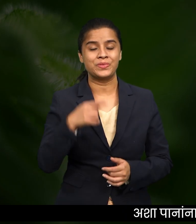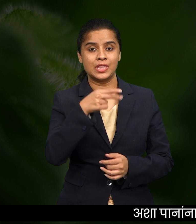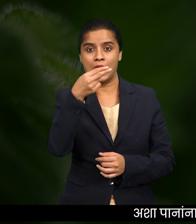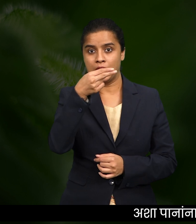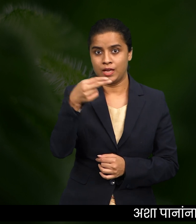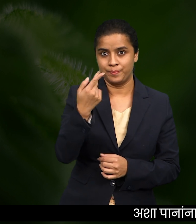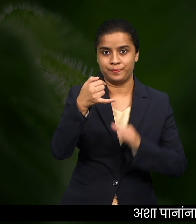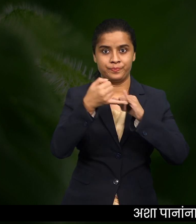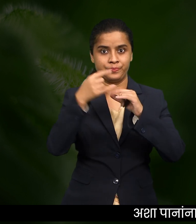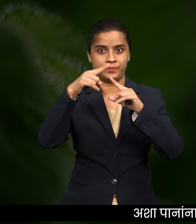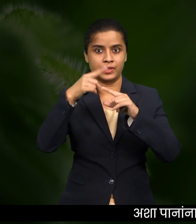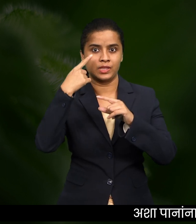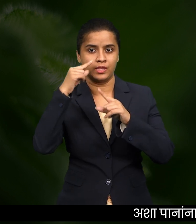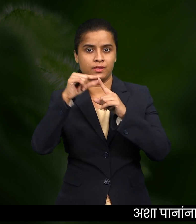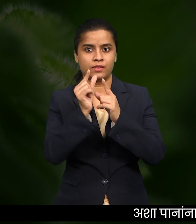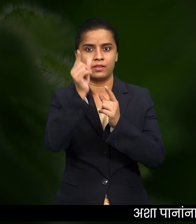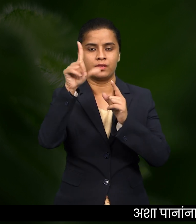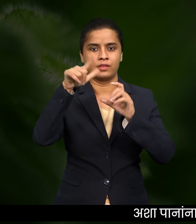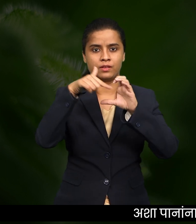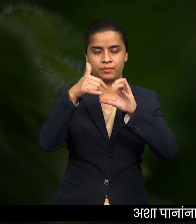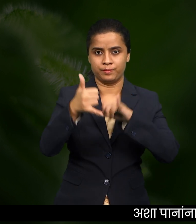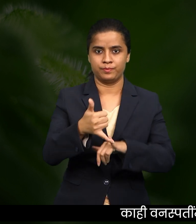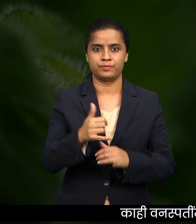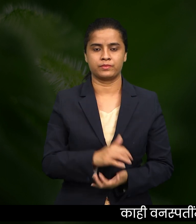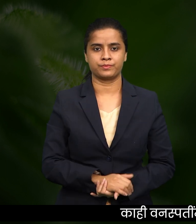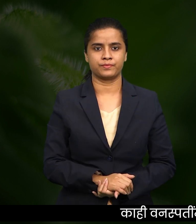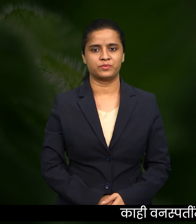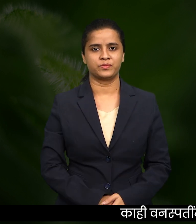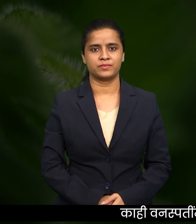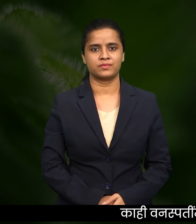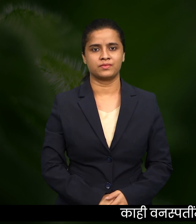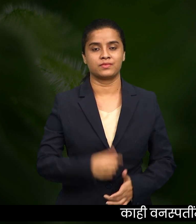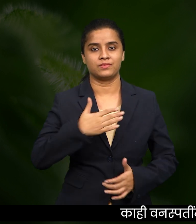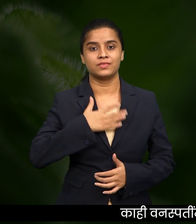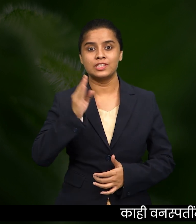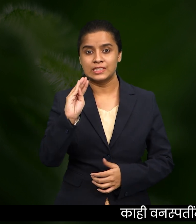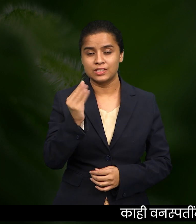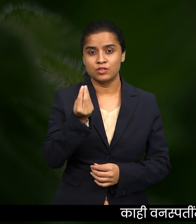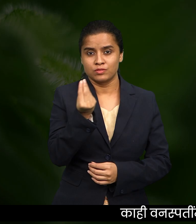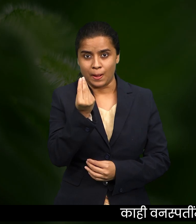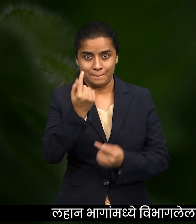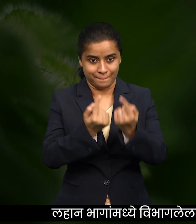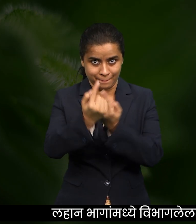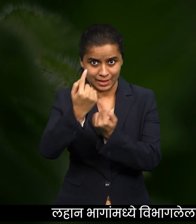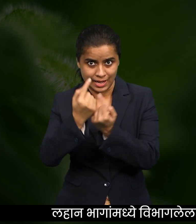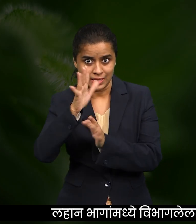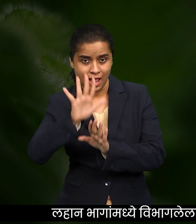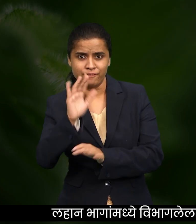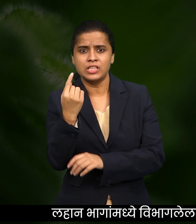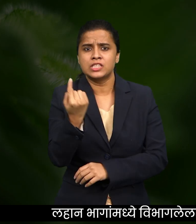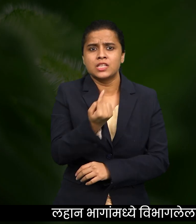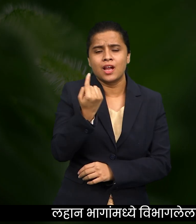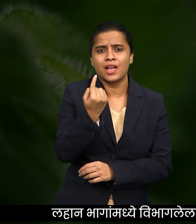अशा पानांना साधी पाने म्हणतात. काही वनस्पतीमध्ये पानांचा पट अनेक लहान